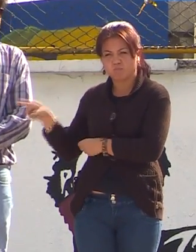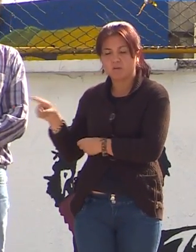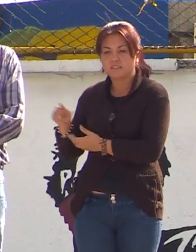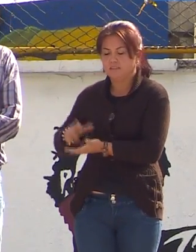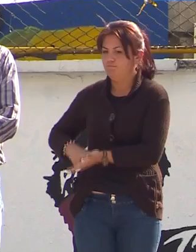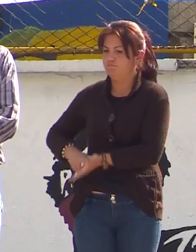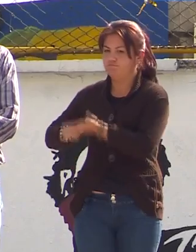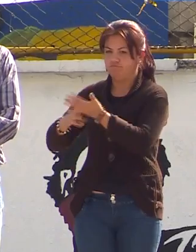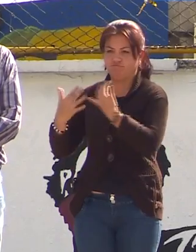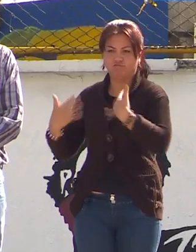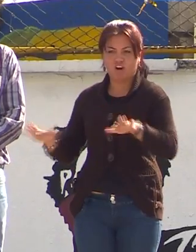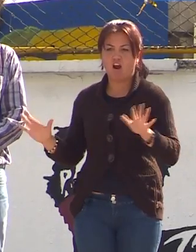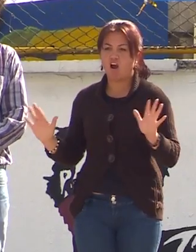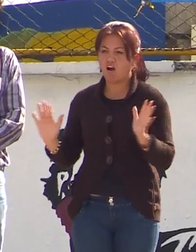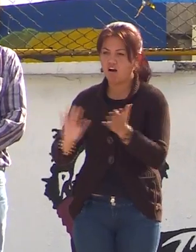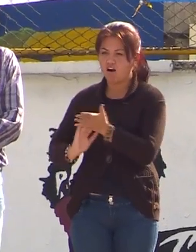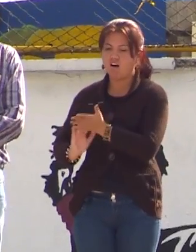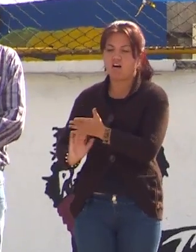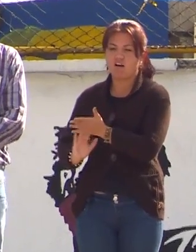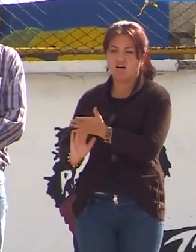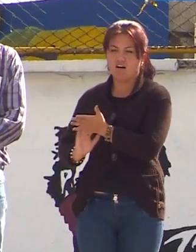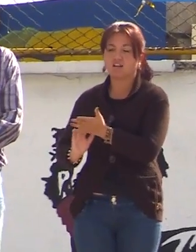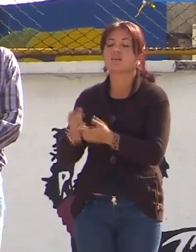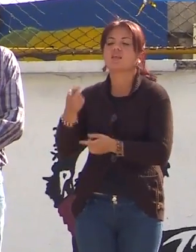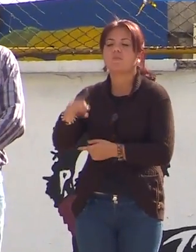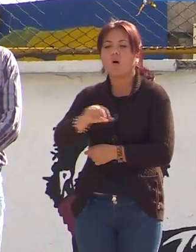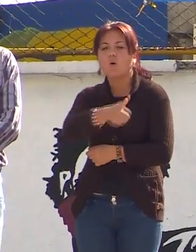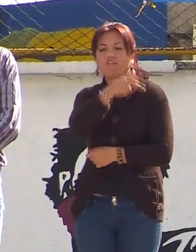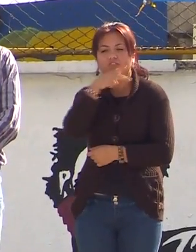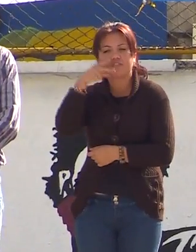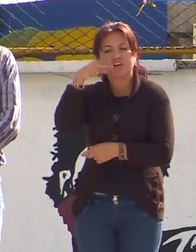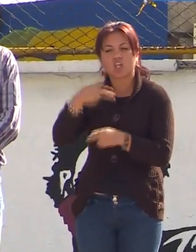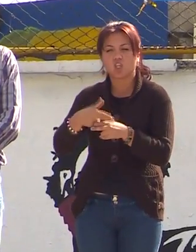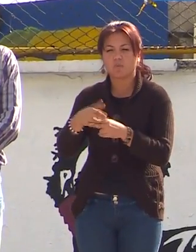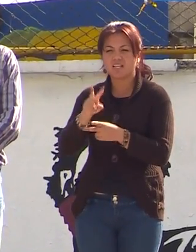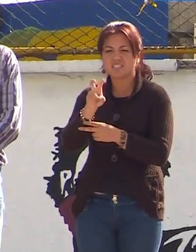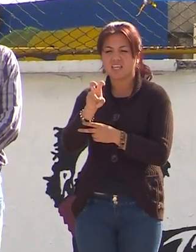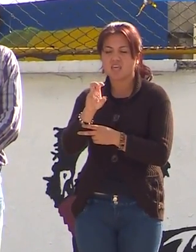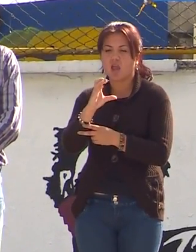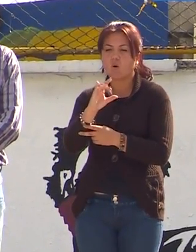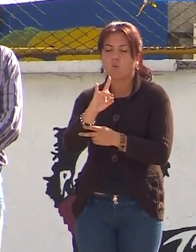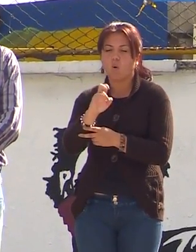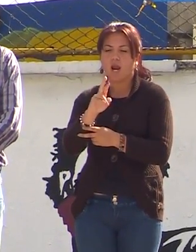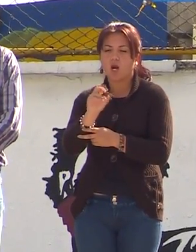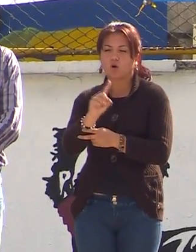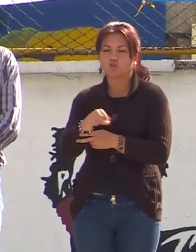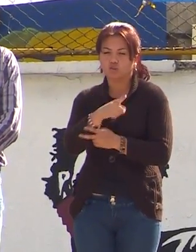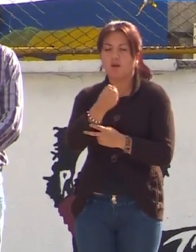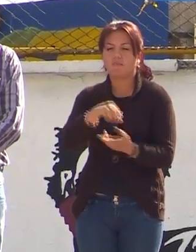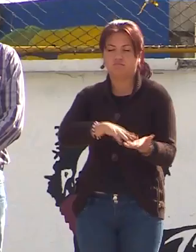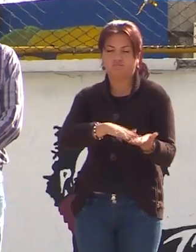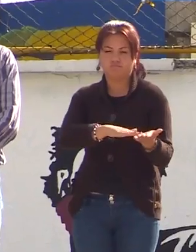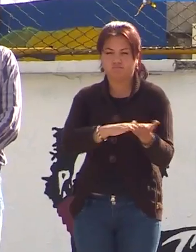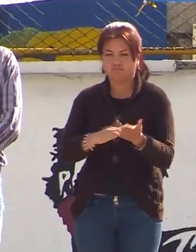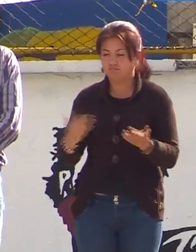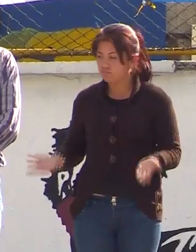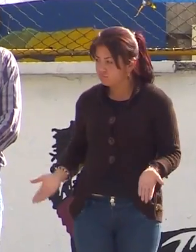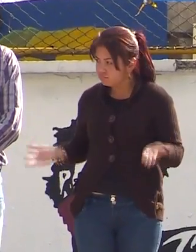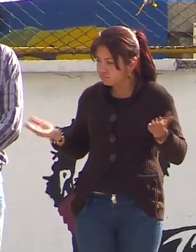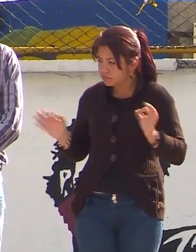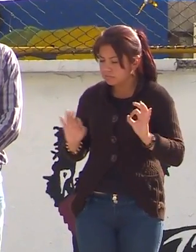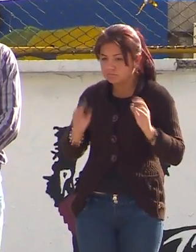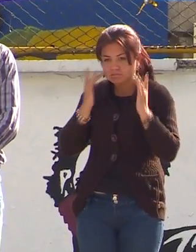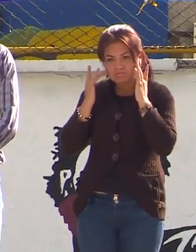y levantaremos la finca Siete Cueros. Al término del año o inicio